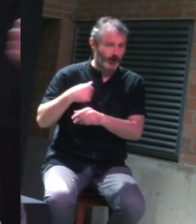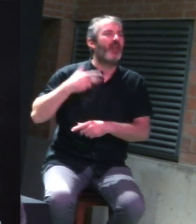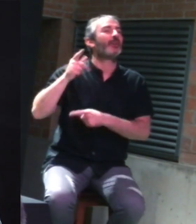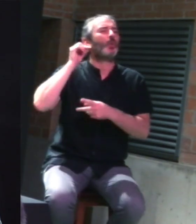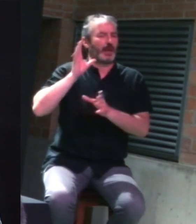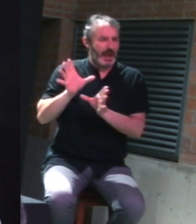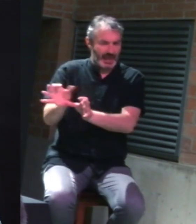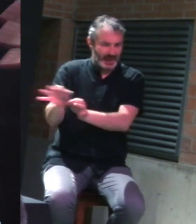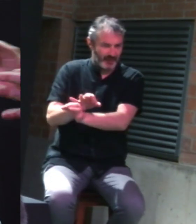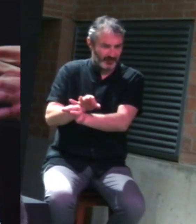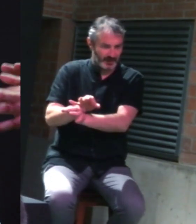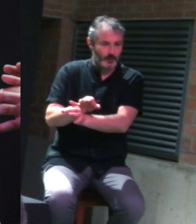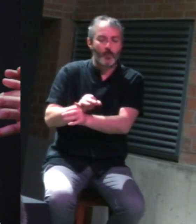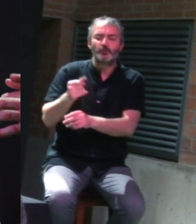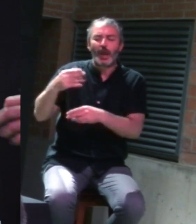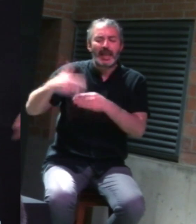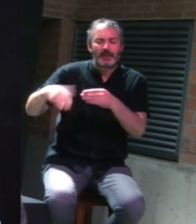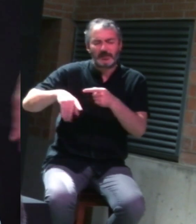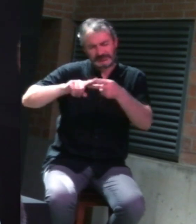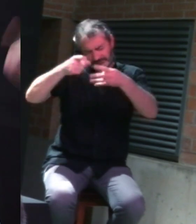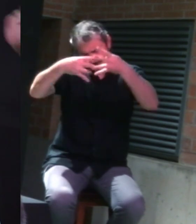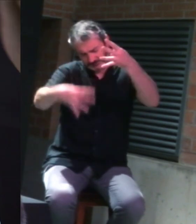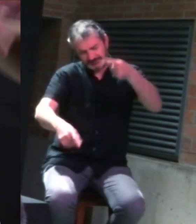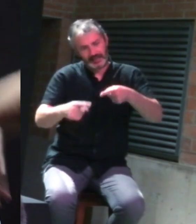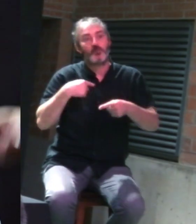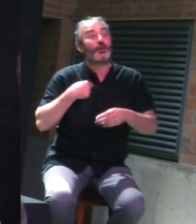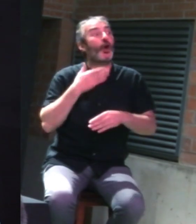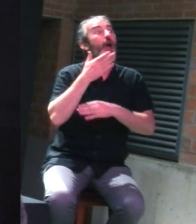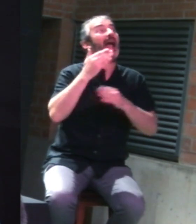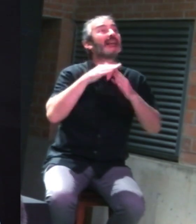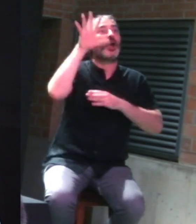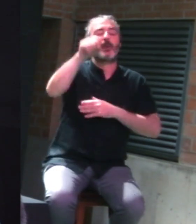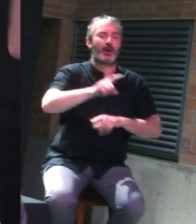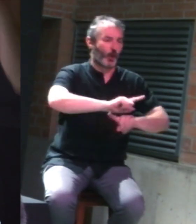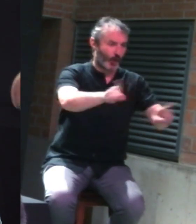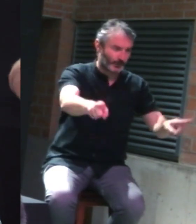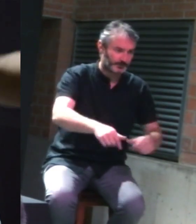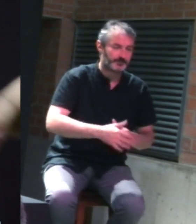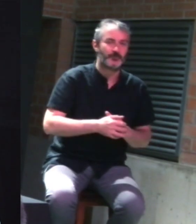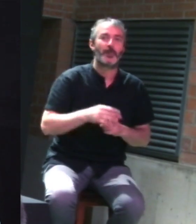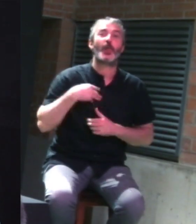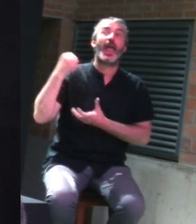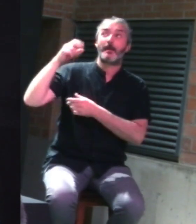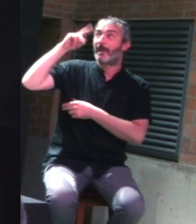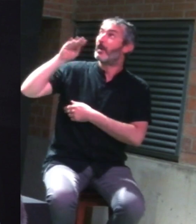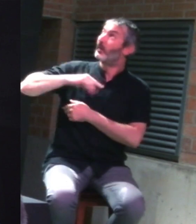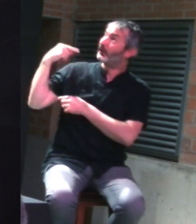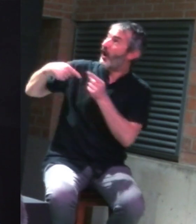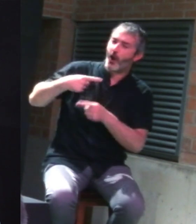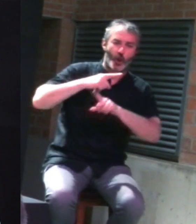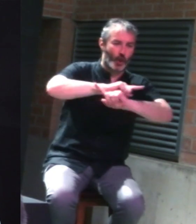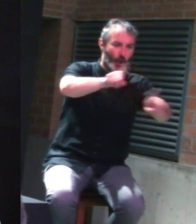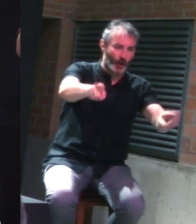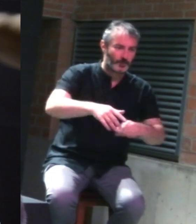civiles. Tenían restricciones para todo, para acceder a la propiedad, para acceder a la herencia,